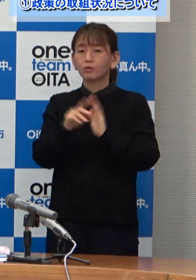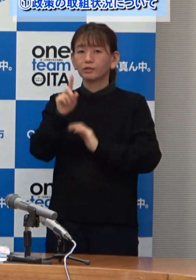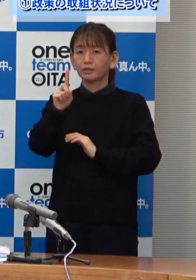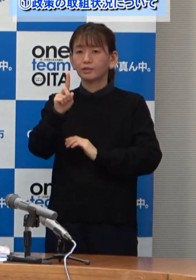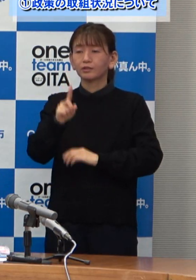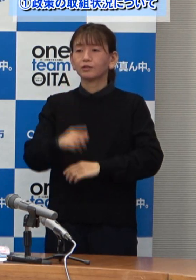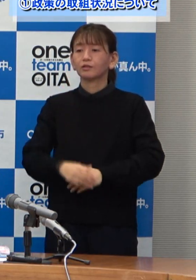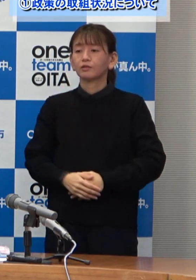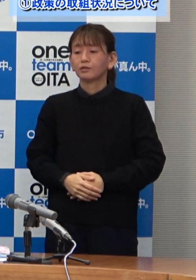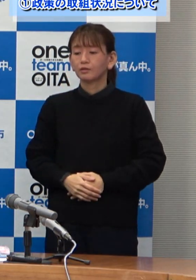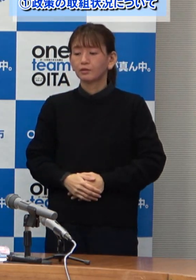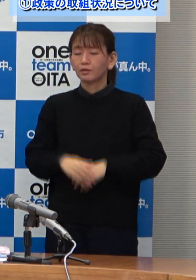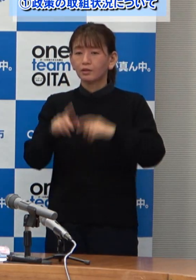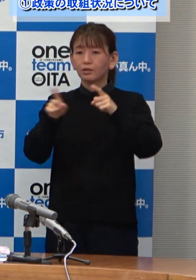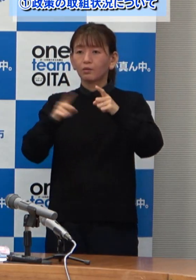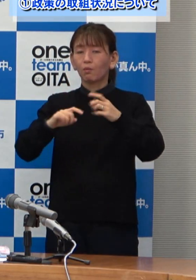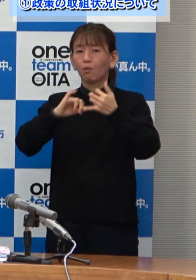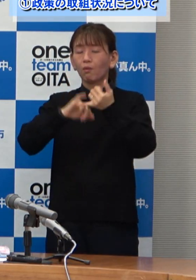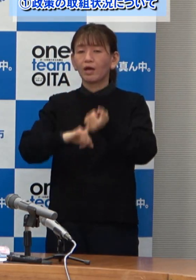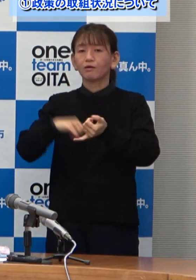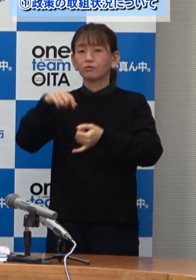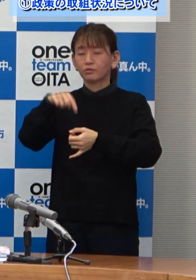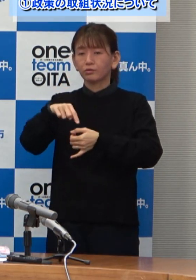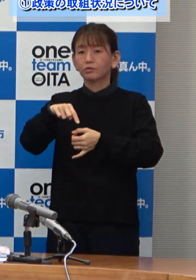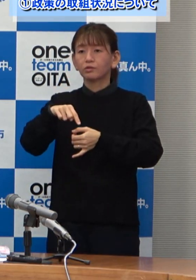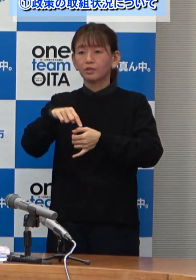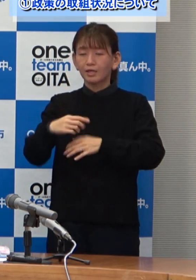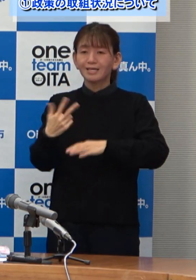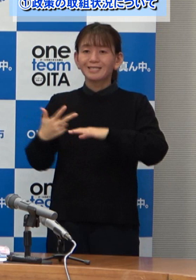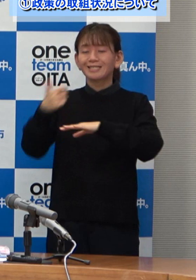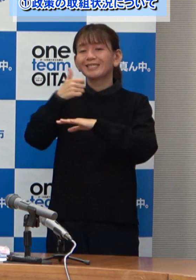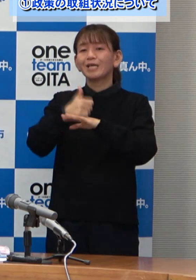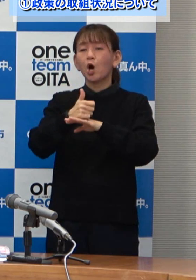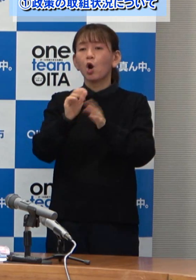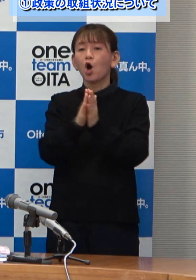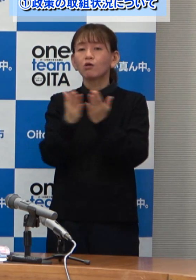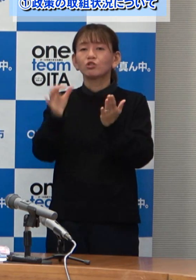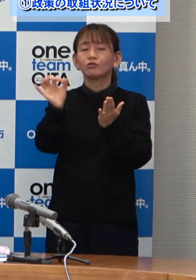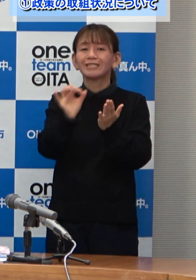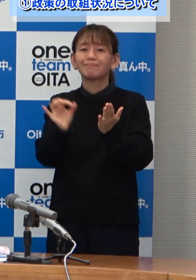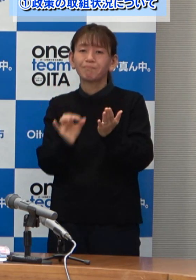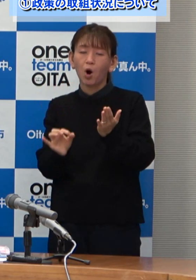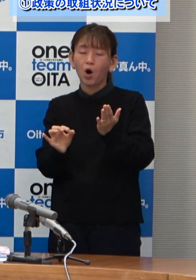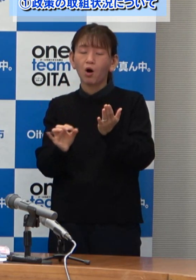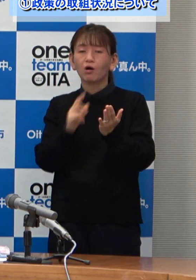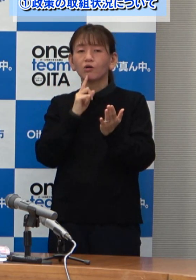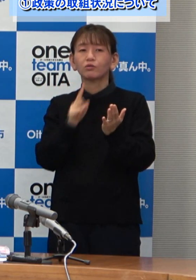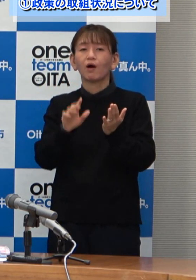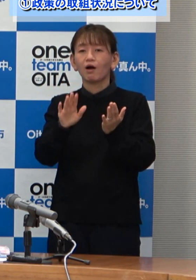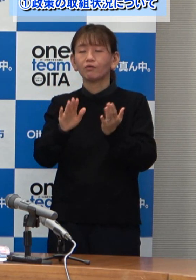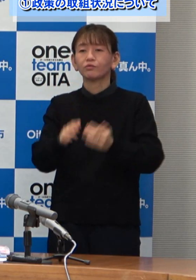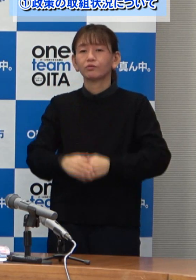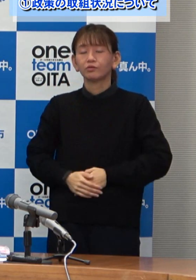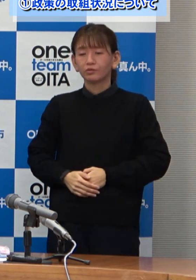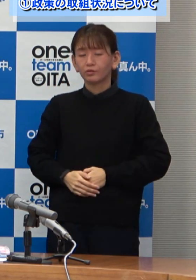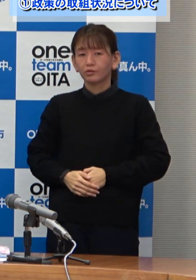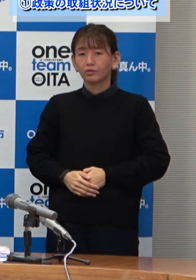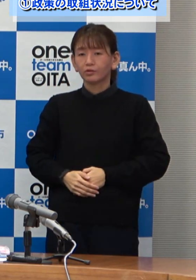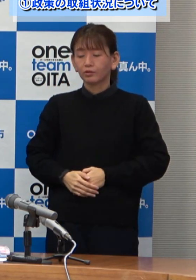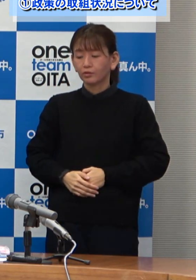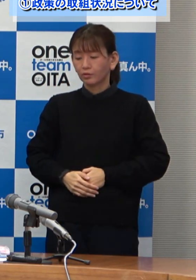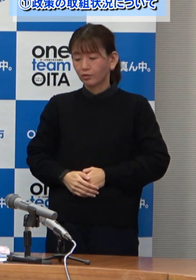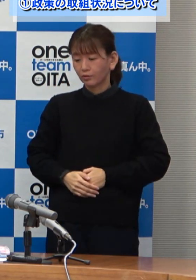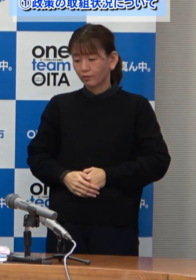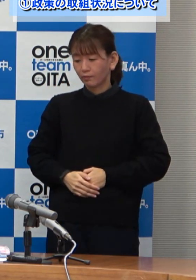マニフェストに市長の通信簿というような書き方をさせていただきましたけどこれの方針は以前申し上げたかもしれませんけれど